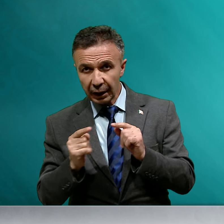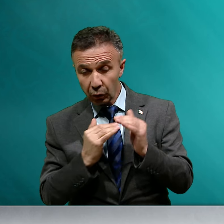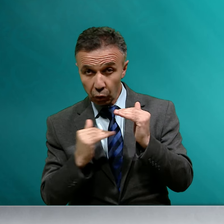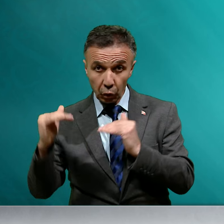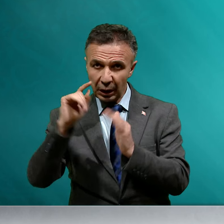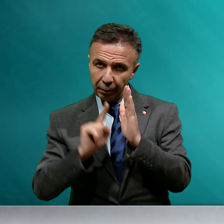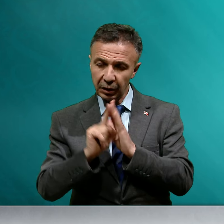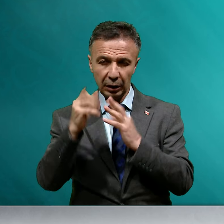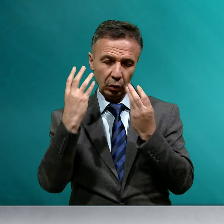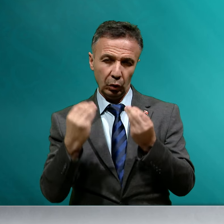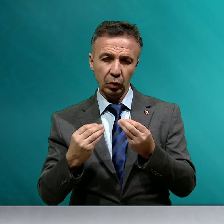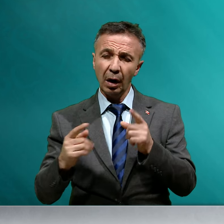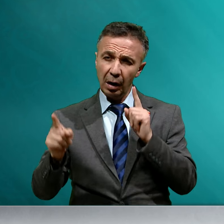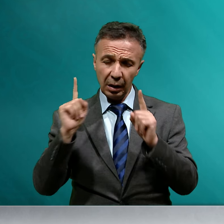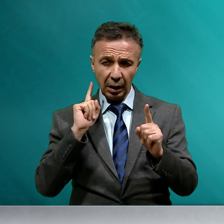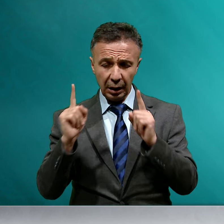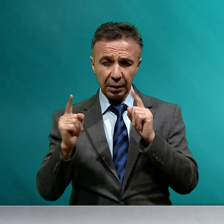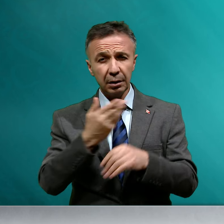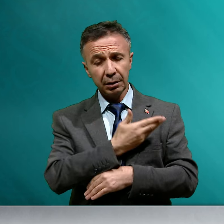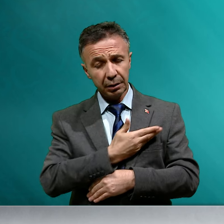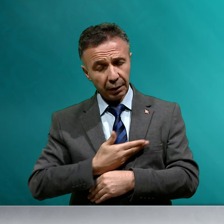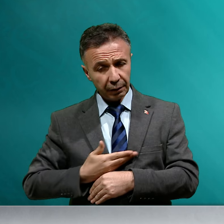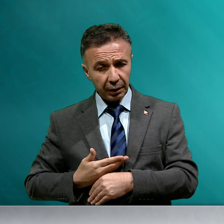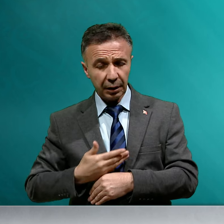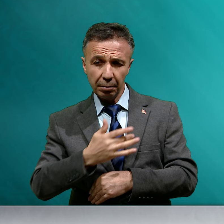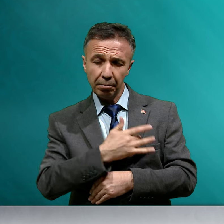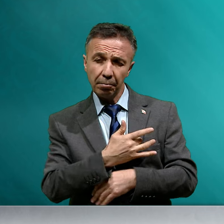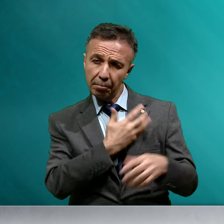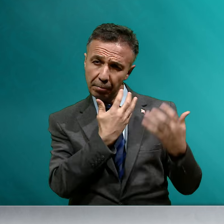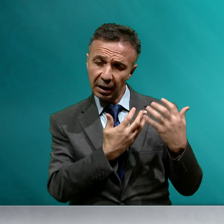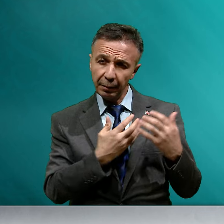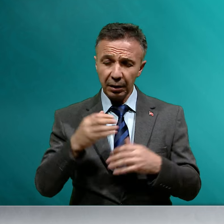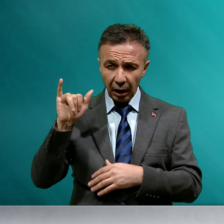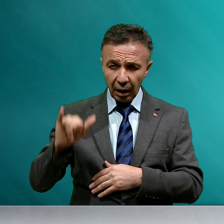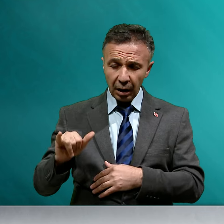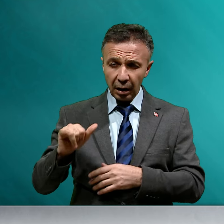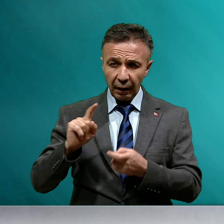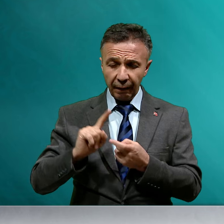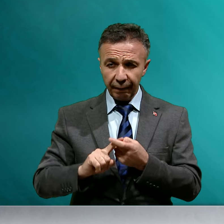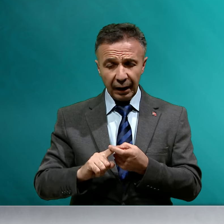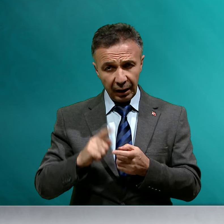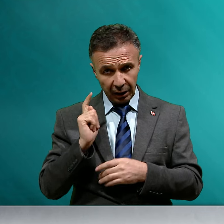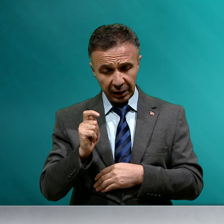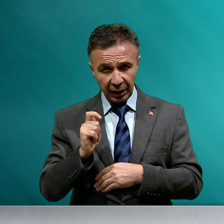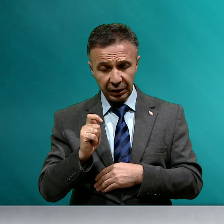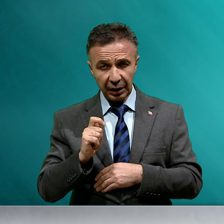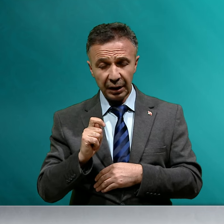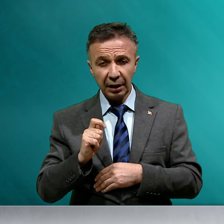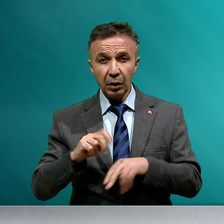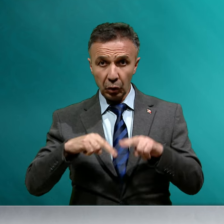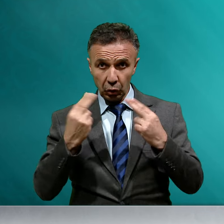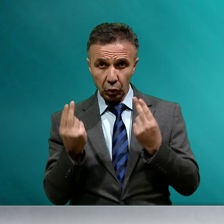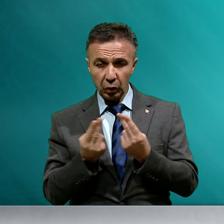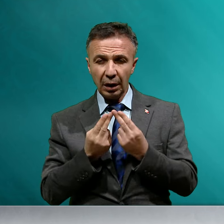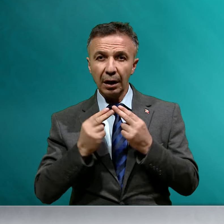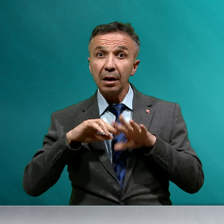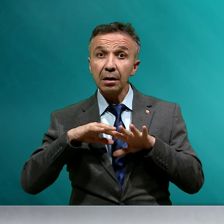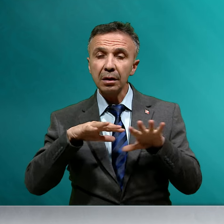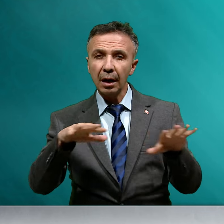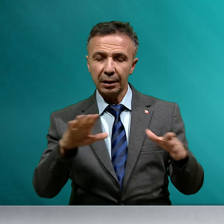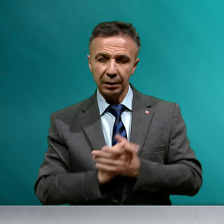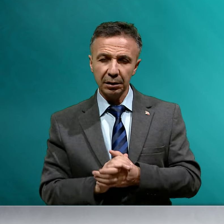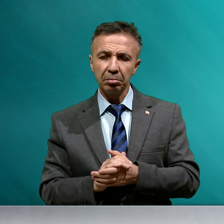Adaleti, sevgiyi, merhameti, hak ve hakikati dünyaya hakim kılarız.